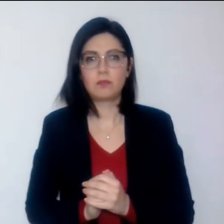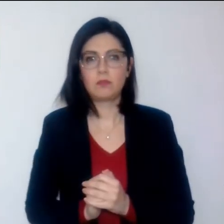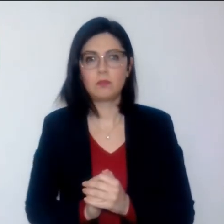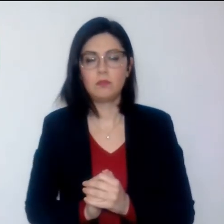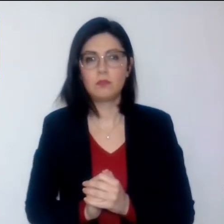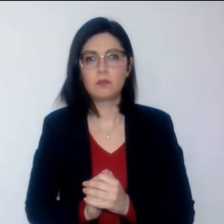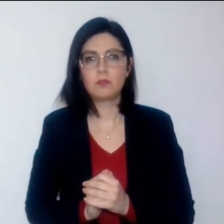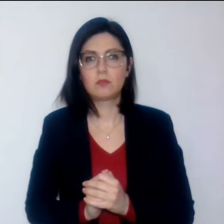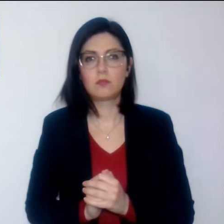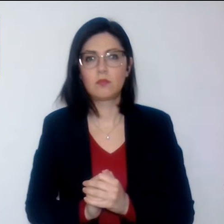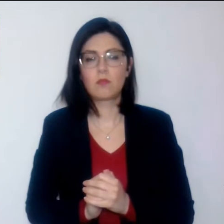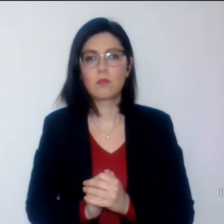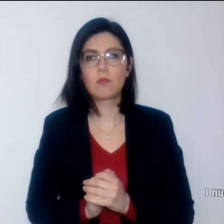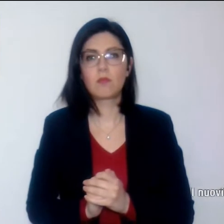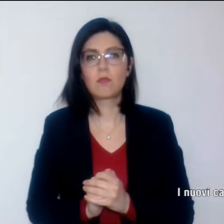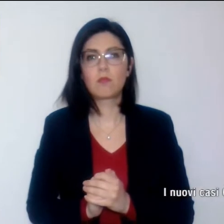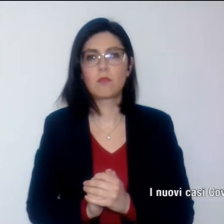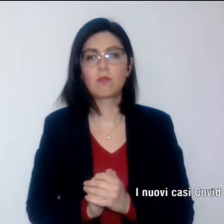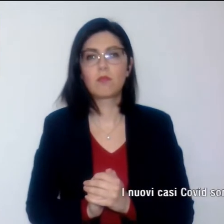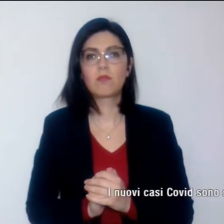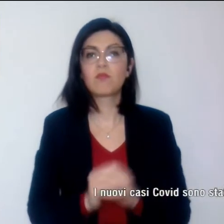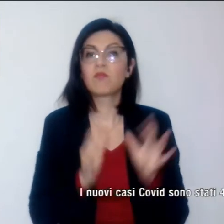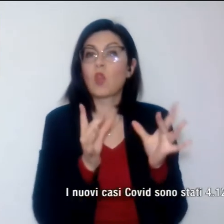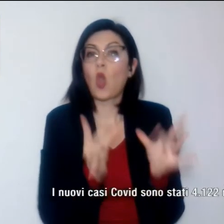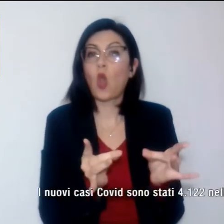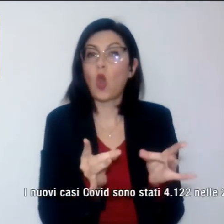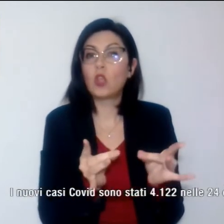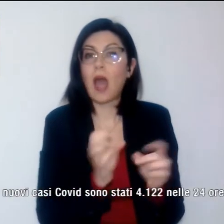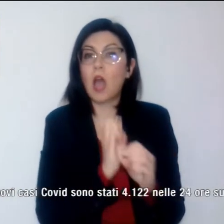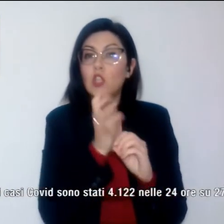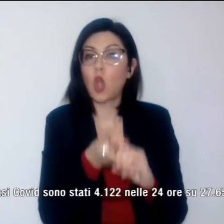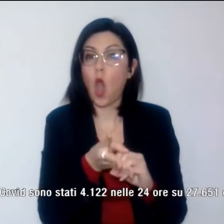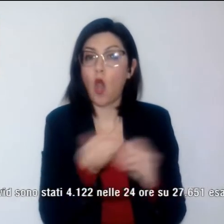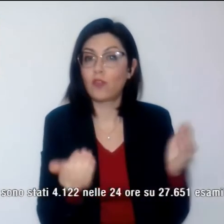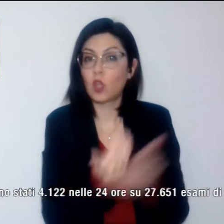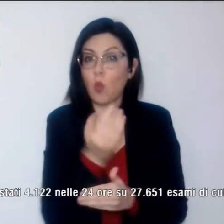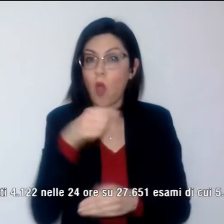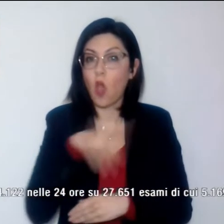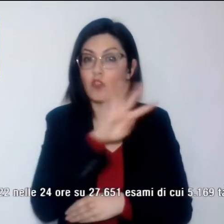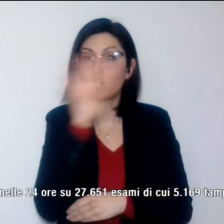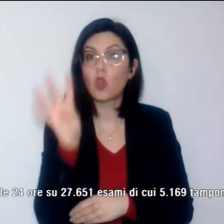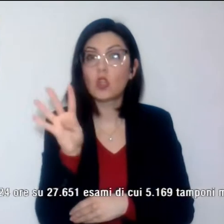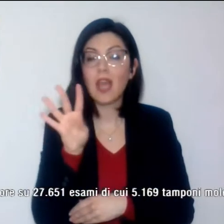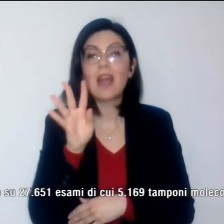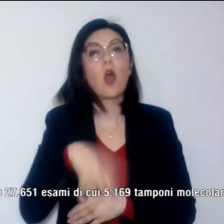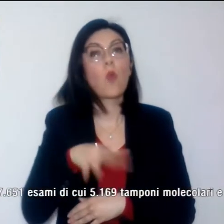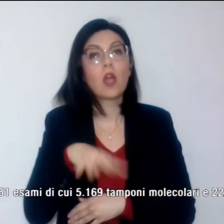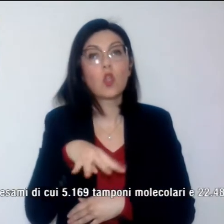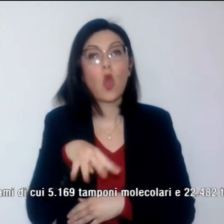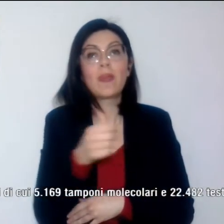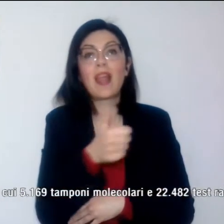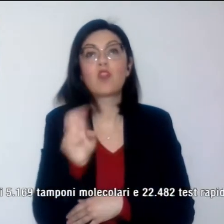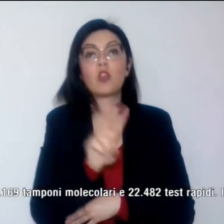i nuovi casi covic oggi in toscana sono stati 4.122